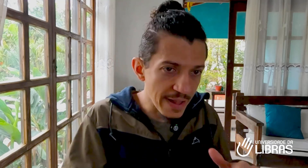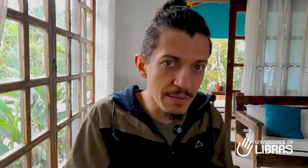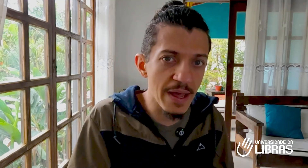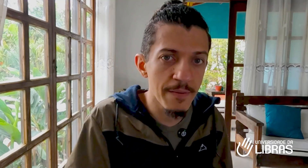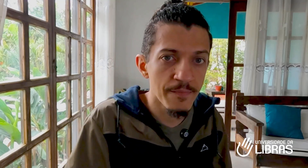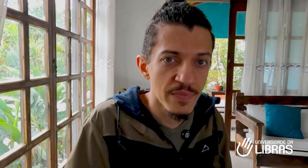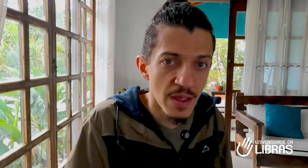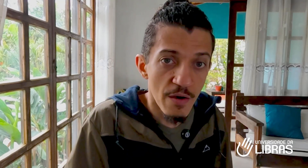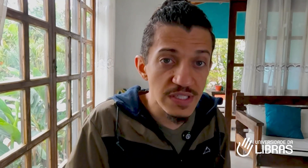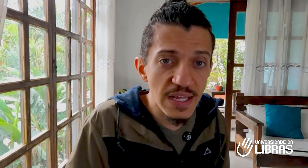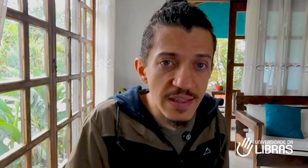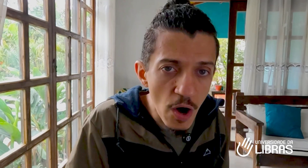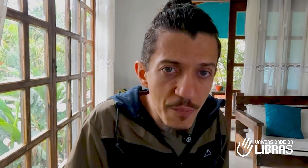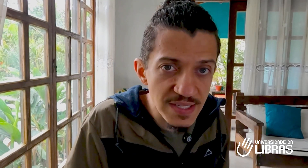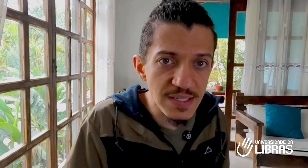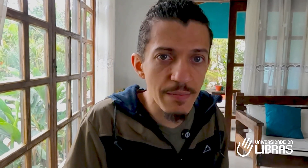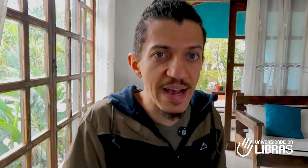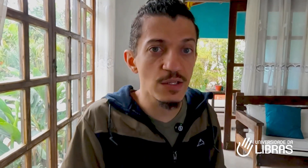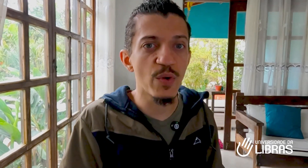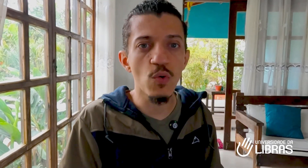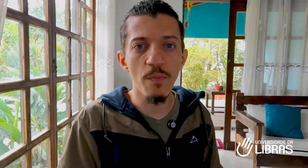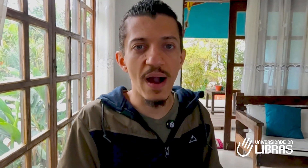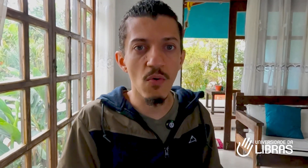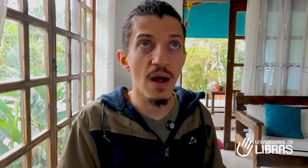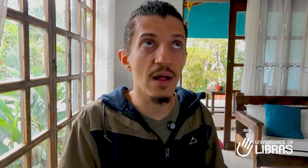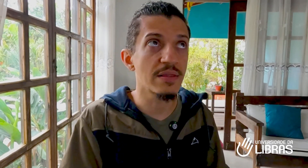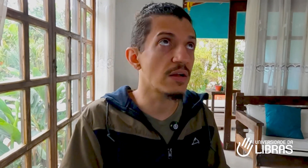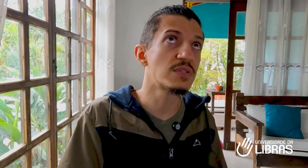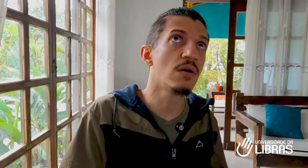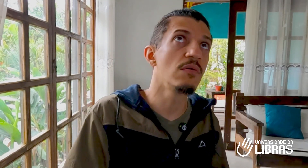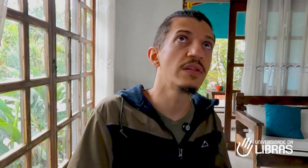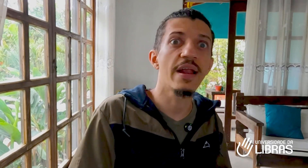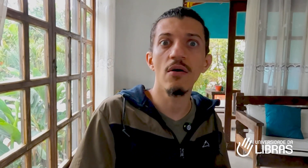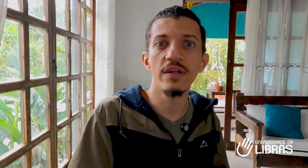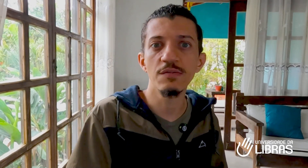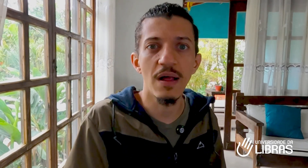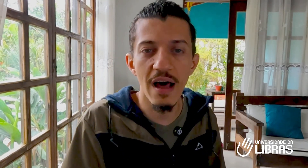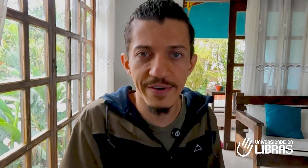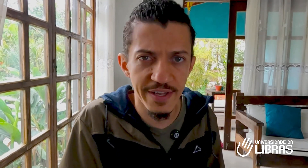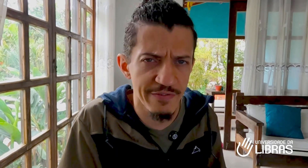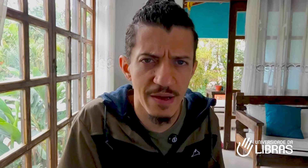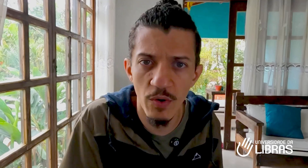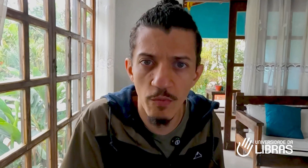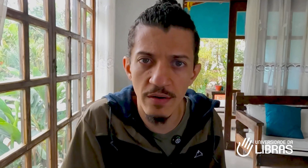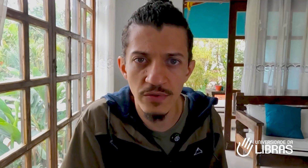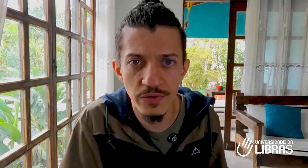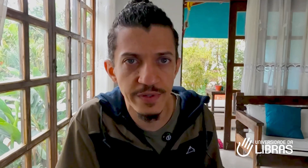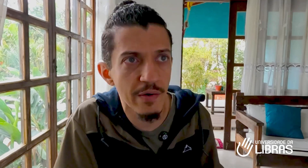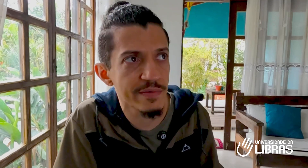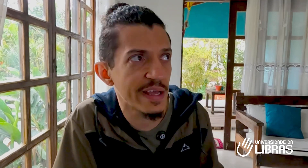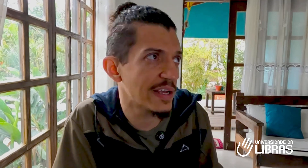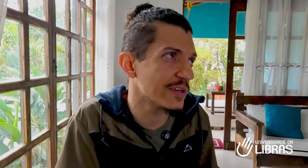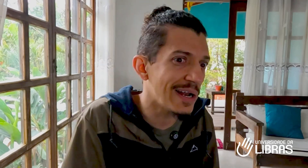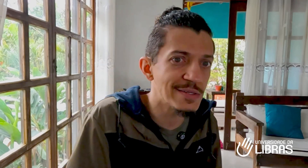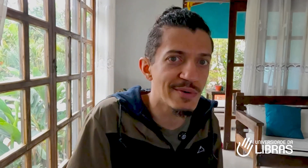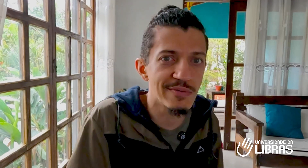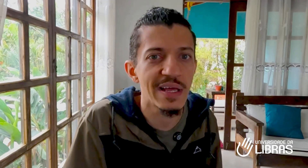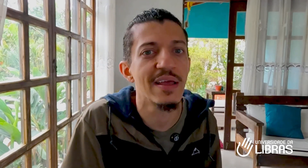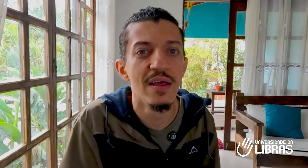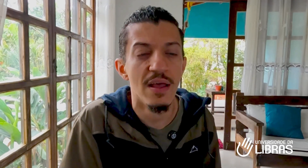também. Você não precisa mais se preocupar com a tradução literal das palavras, nem ficar preocupando se o sinal tem regionalismo ou não tem. Porque